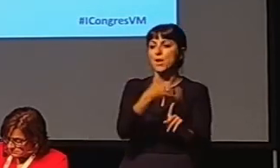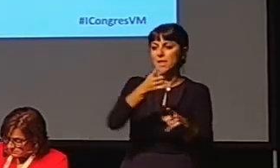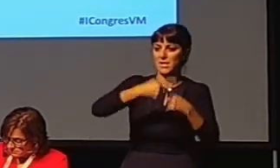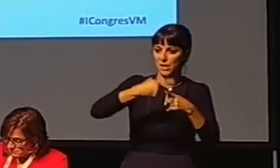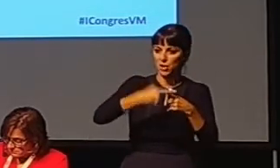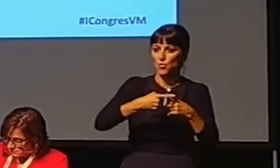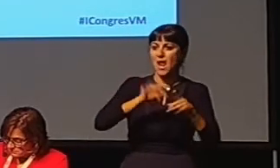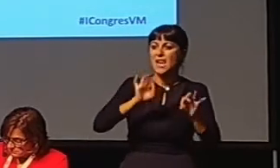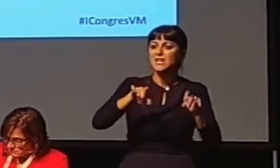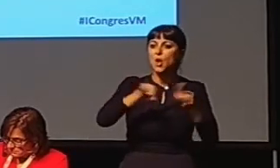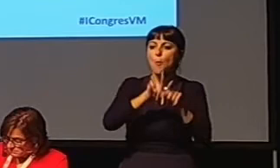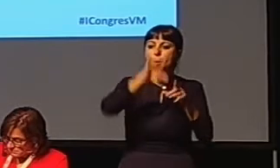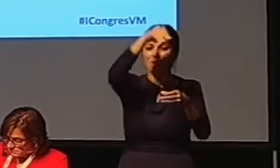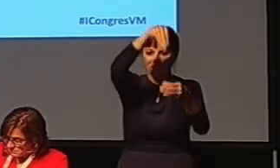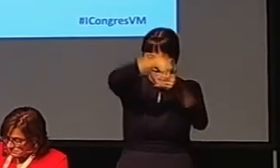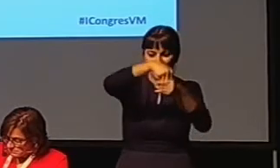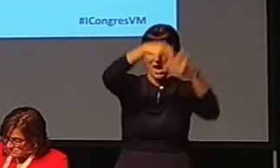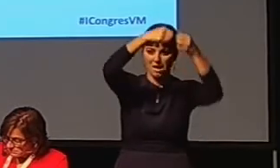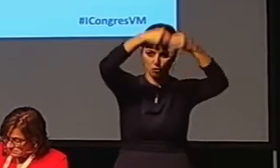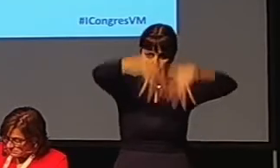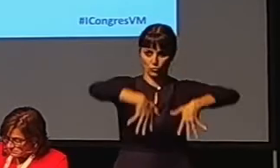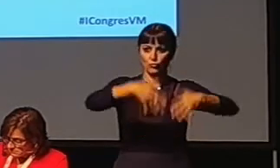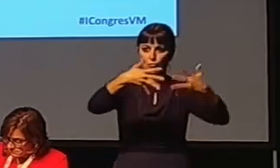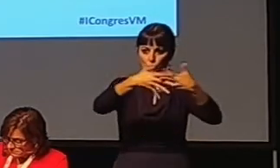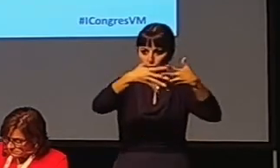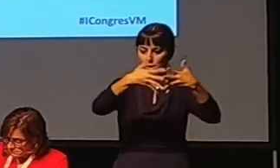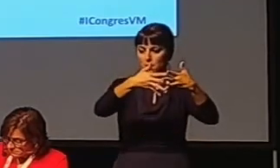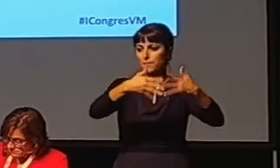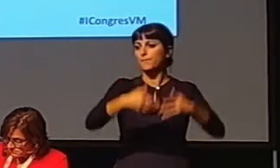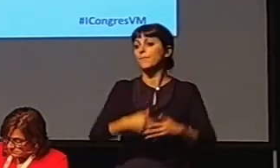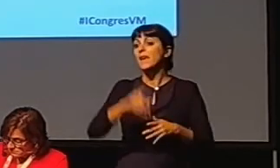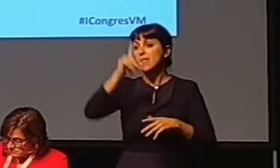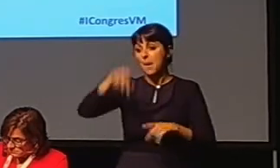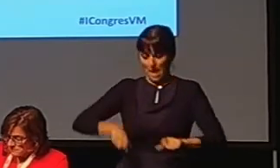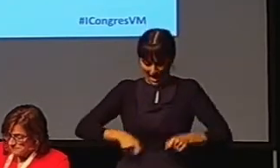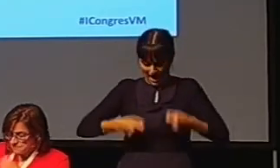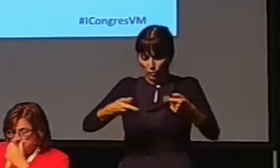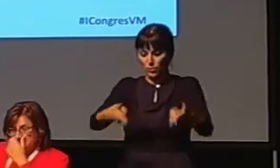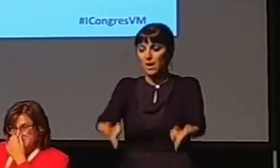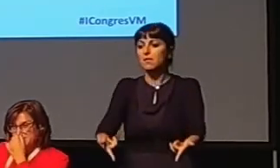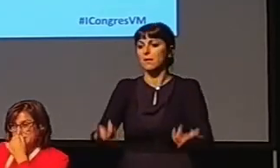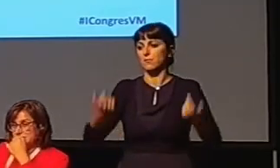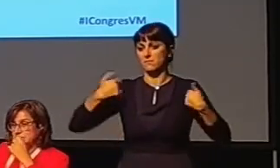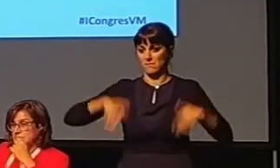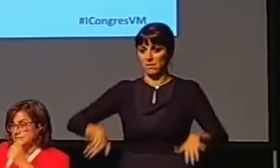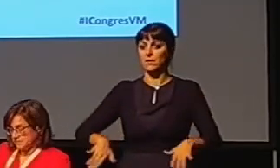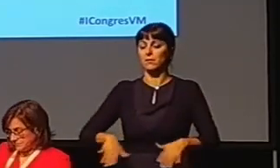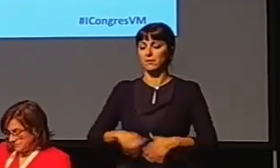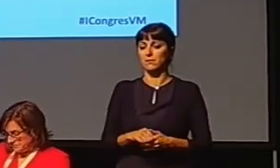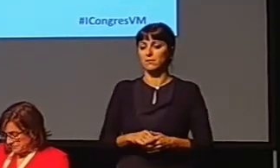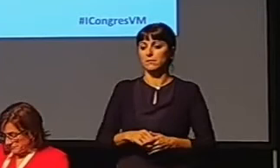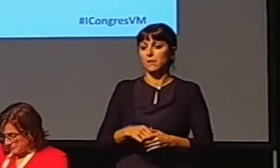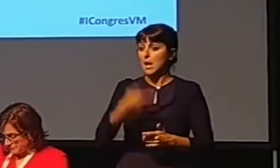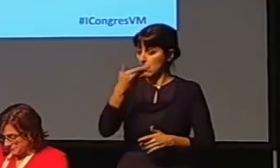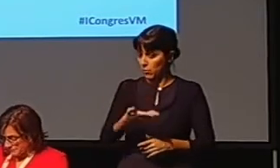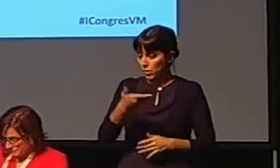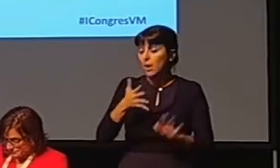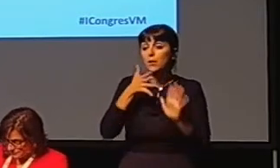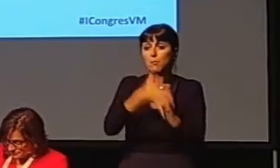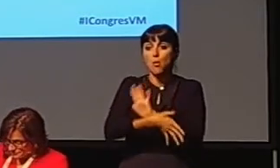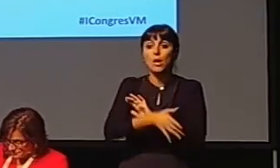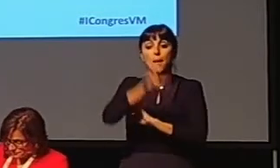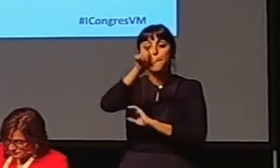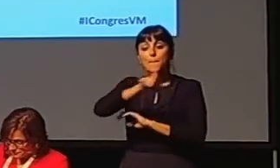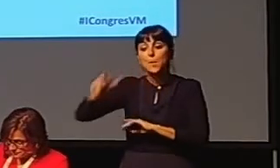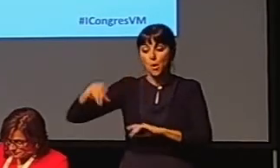element estructural, vale? I amb els elements de la naturalització. Això és molt important perquè ja no solament és el que diem les professionals, sinó